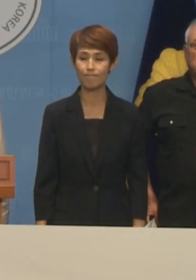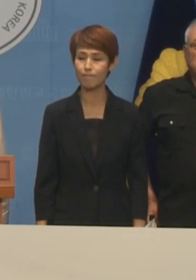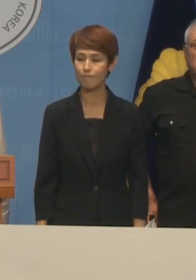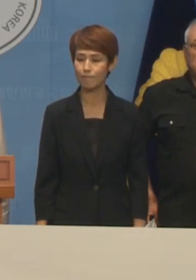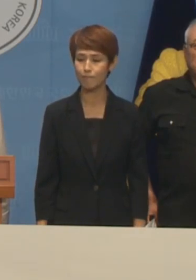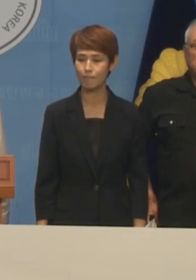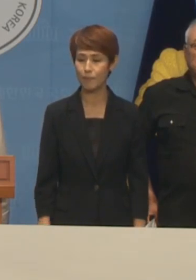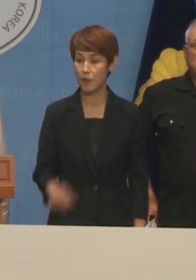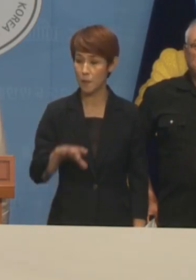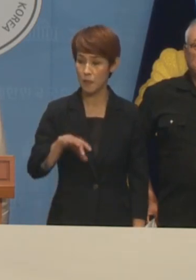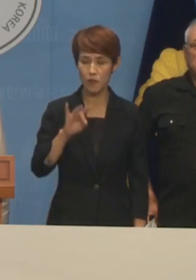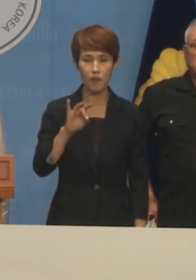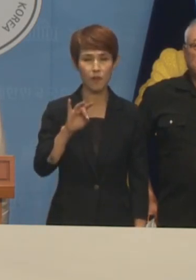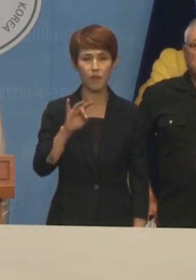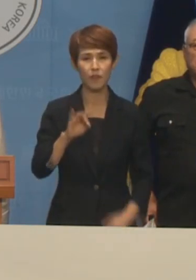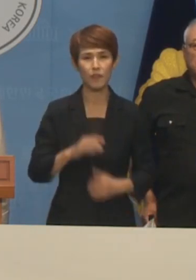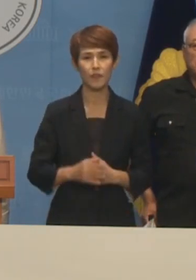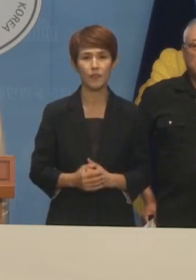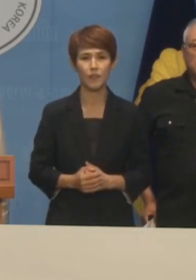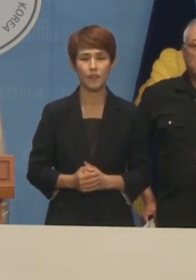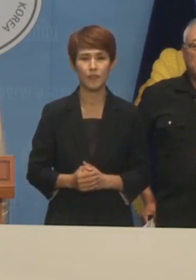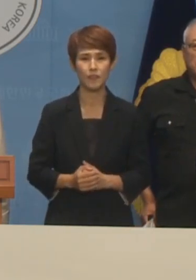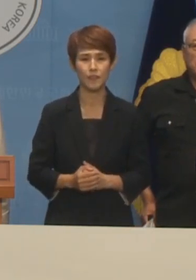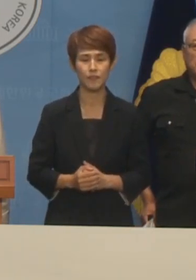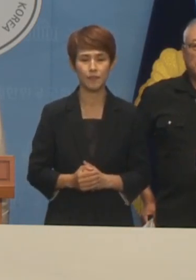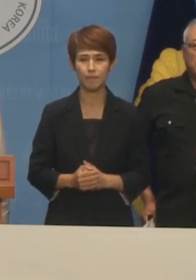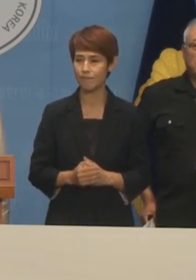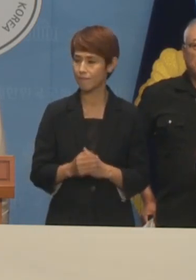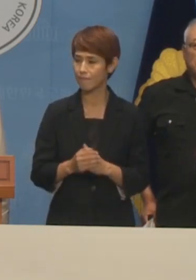삼통실현부터 우리가 추진하자.